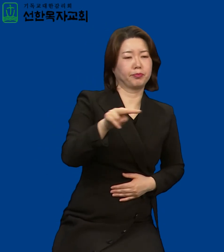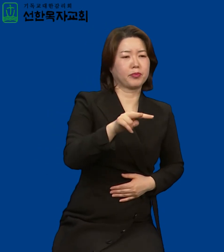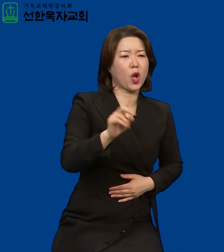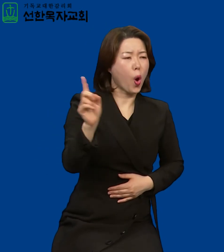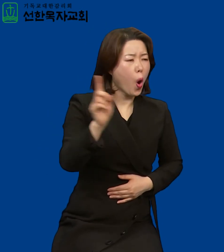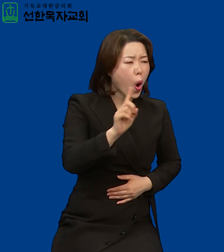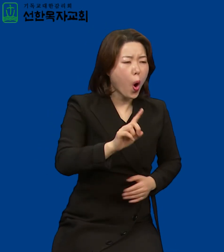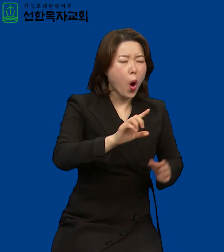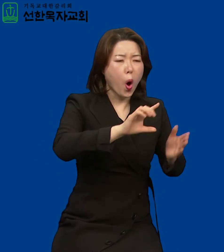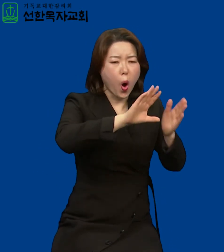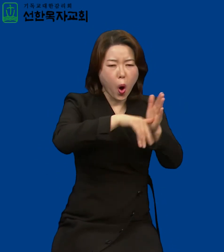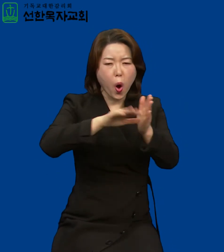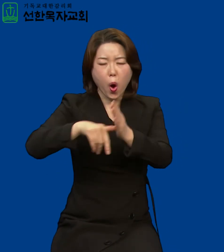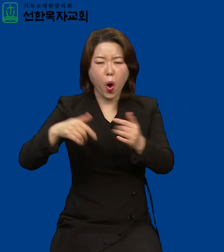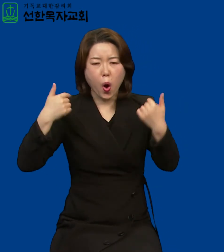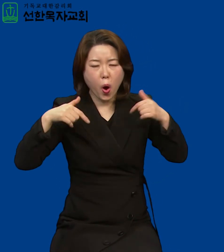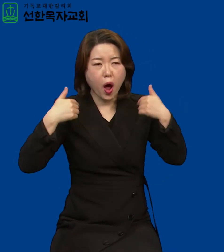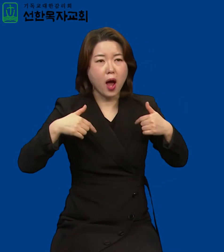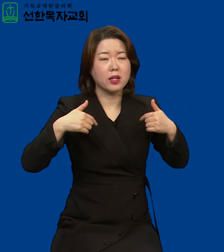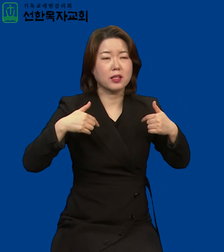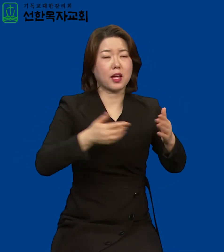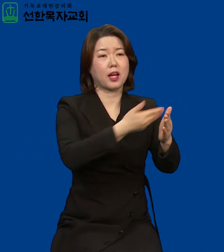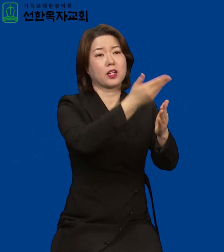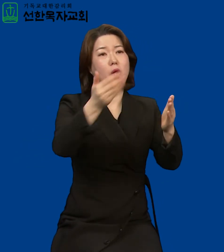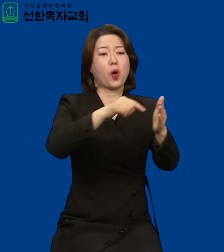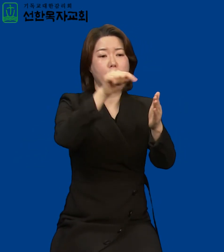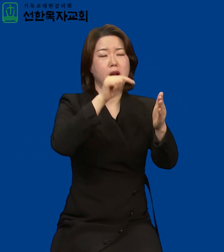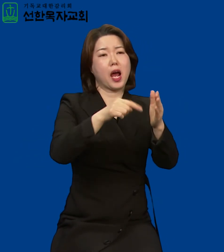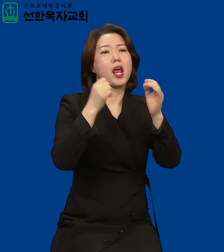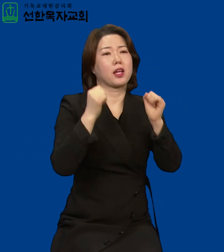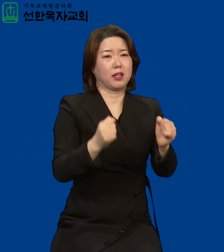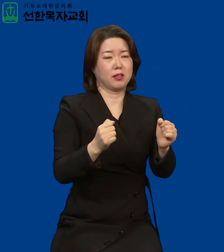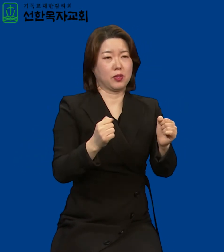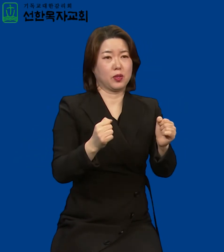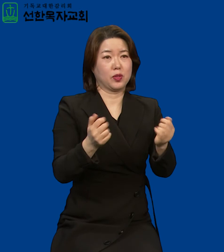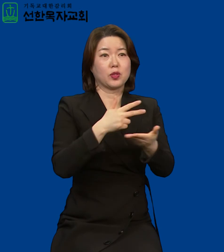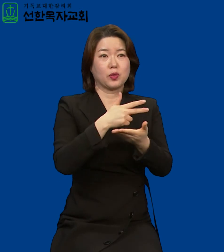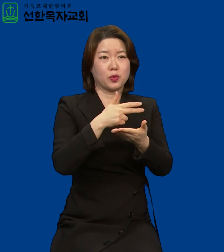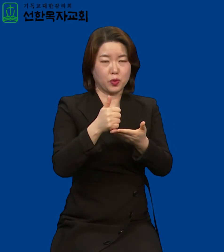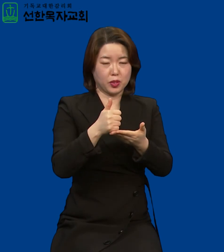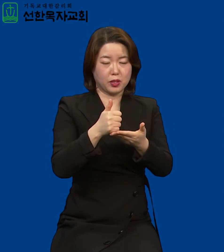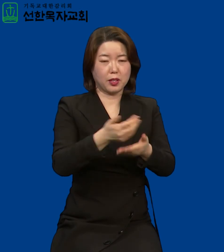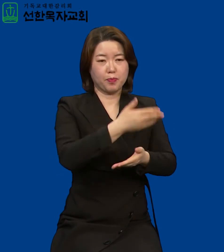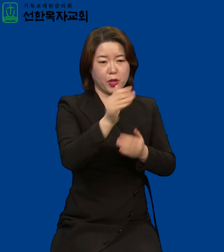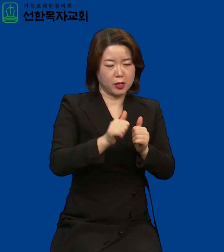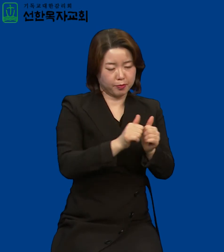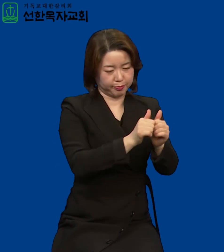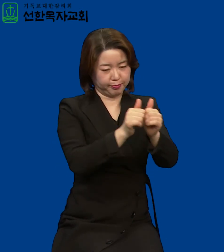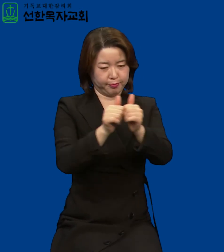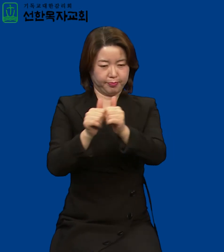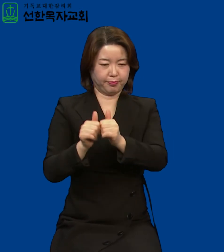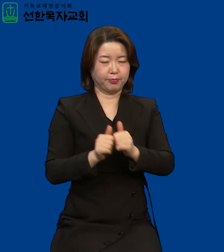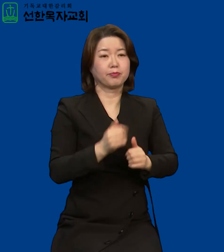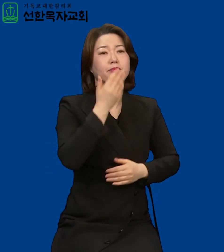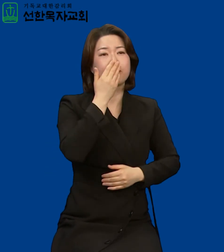어디서나 여러분 안에 계시니까 주님과 여러분은 동행하게 되는 거예요.